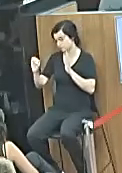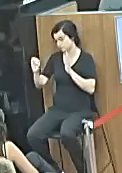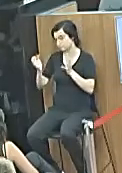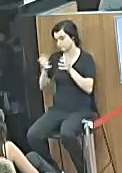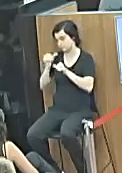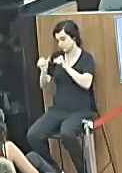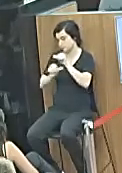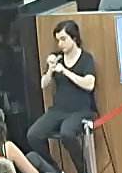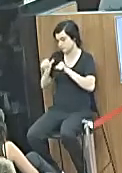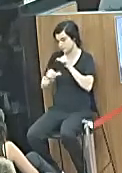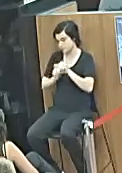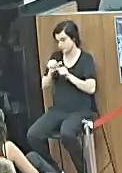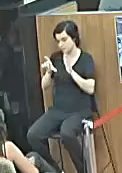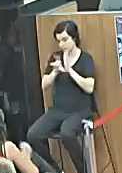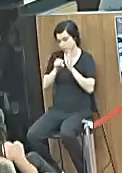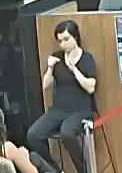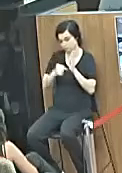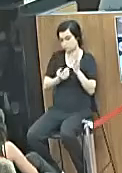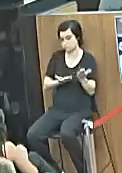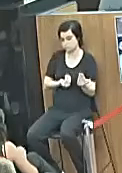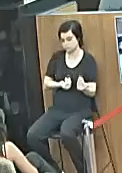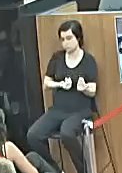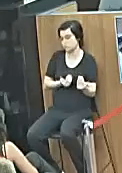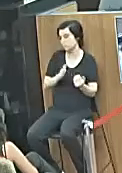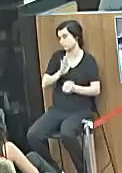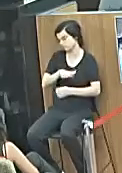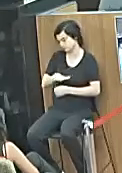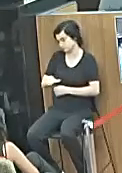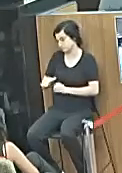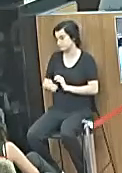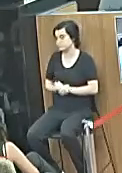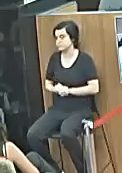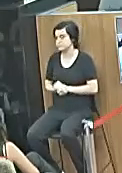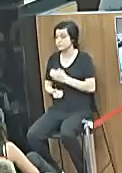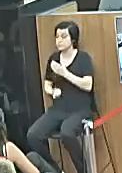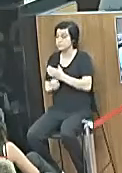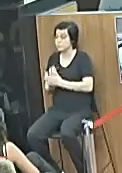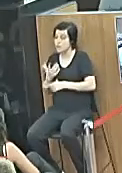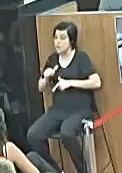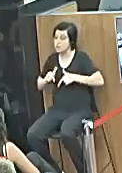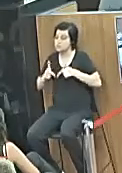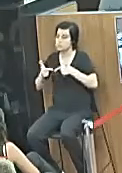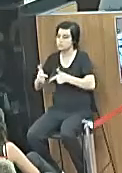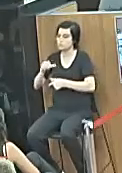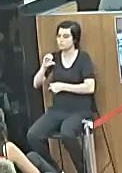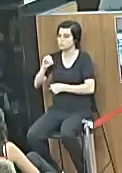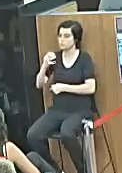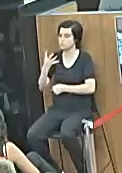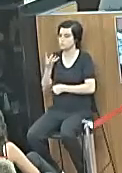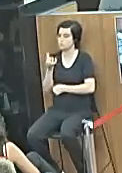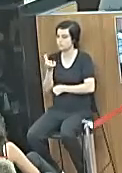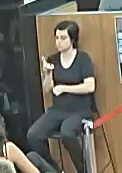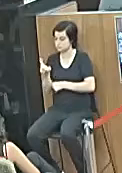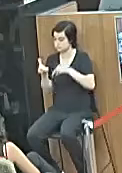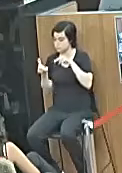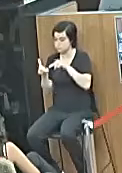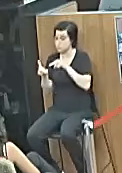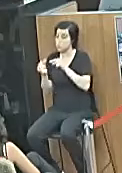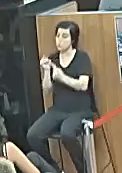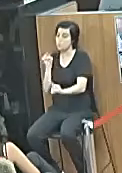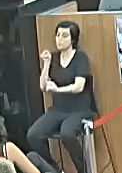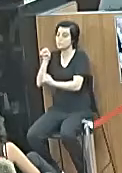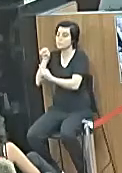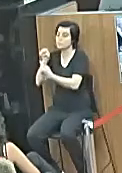da criança e do adolescente criar ações no âmbito do programa 0 46 destinada a aprimorar